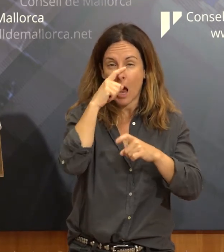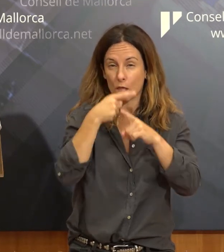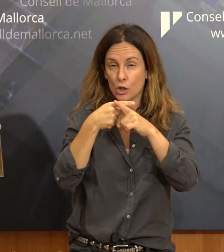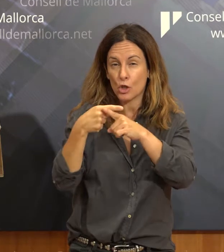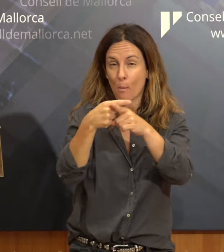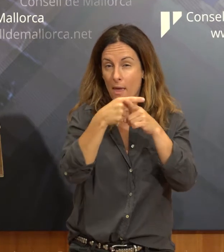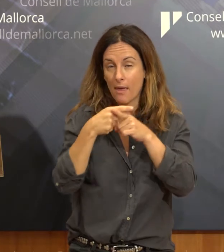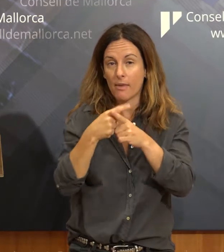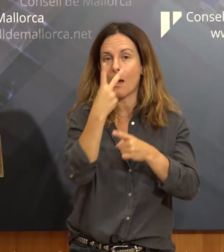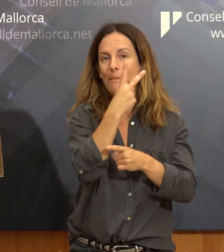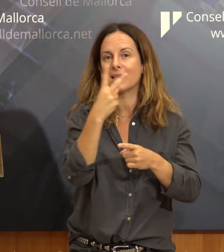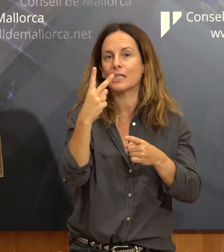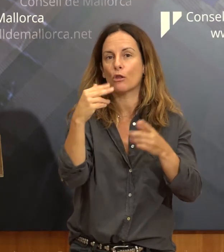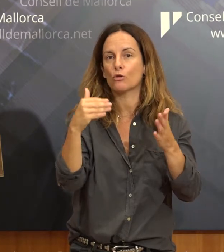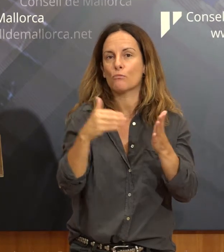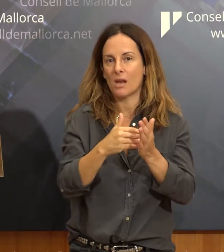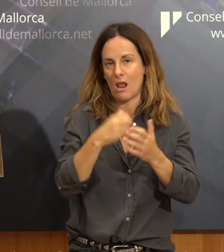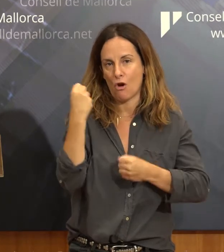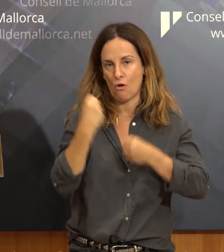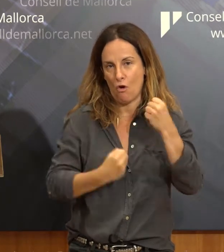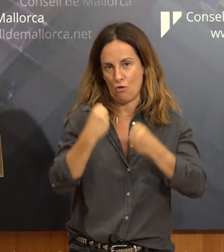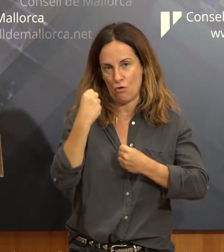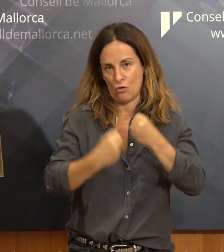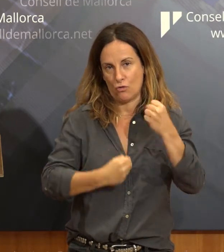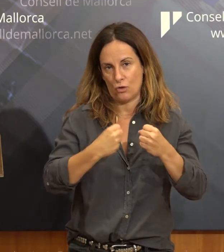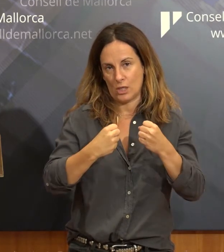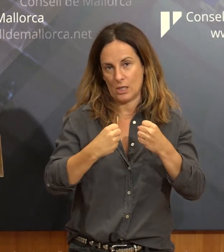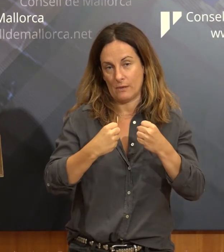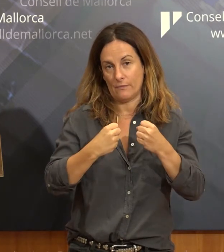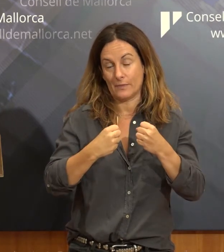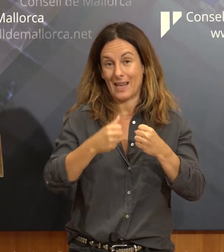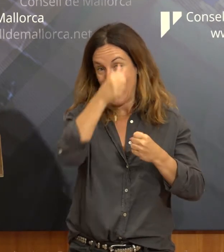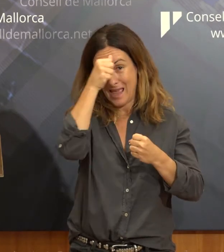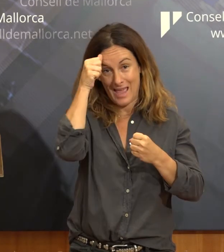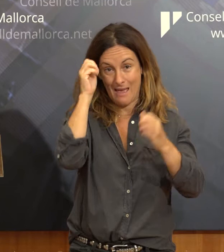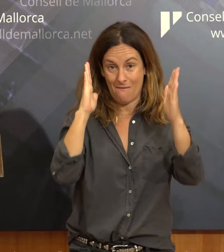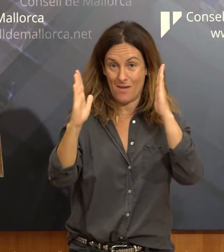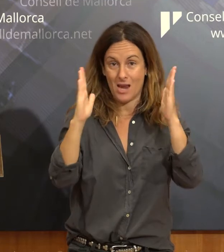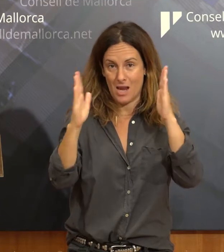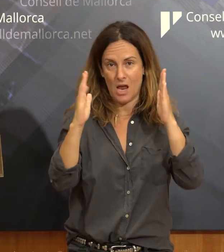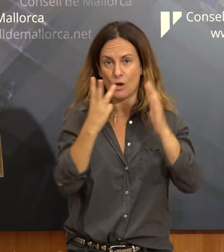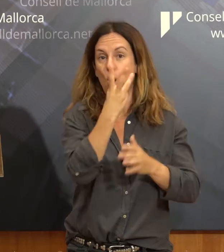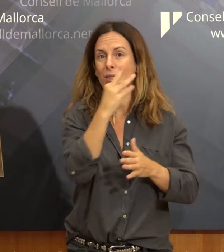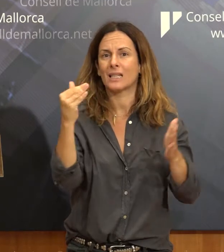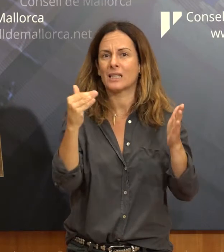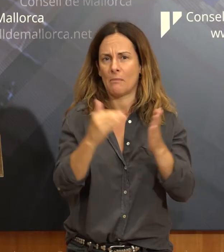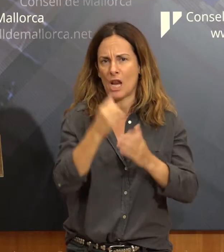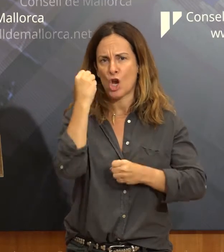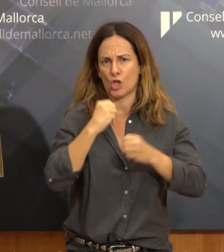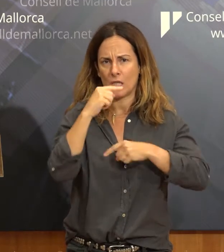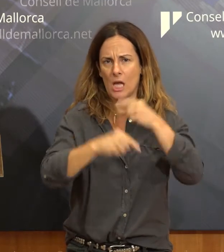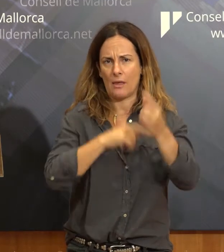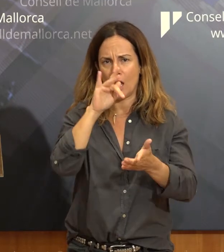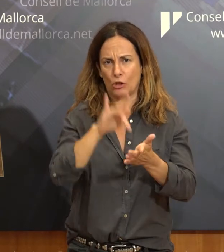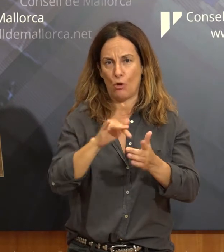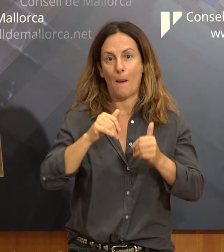22.000 vehicles i que ens posa tràfic en els mesos d'estiu que superen els 30.000 vehicles.